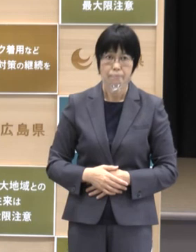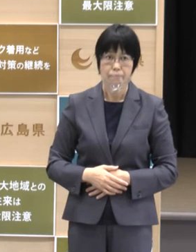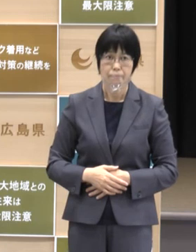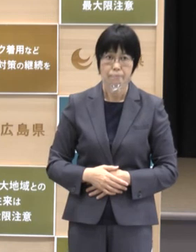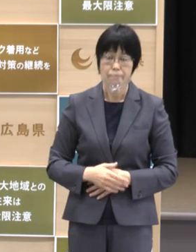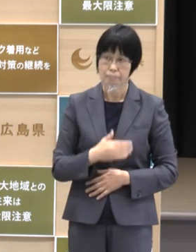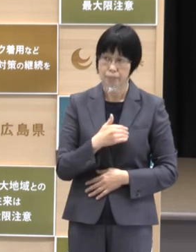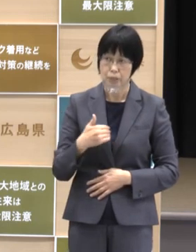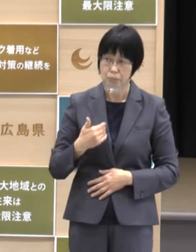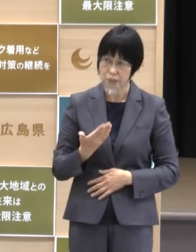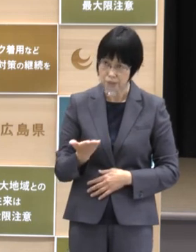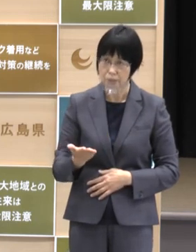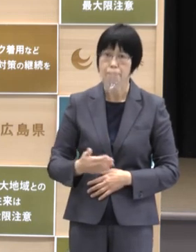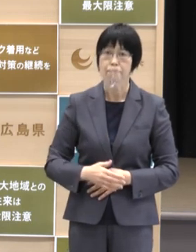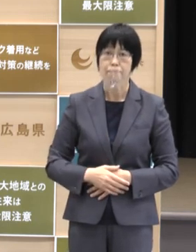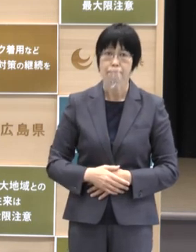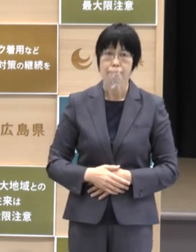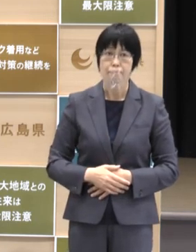大丈夫でしょうか。